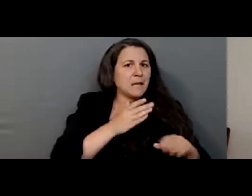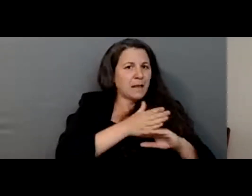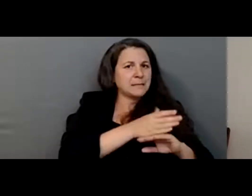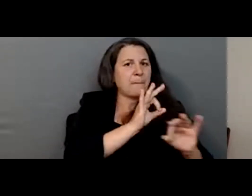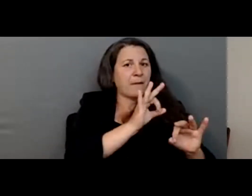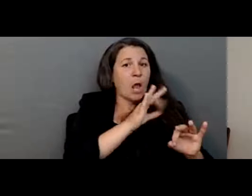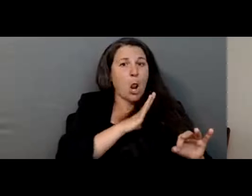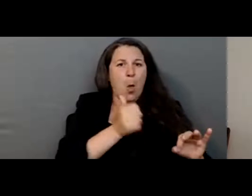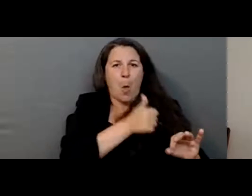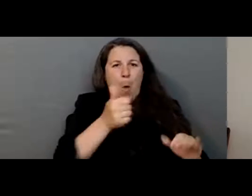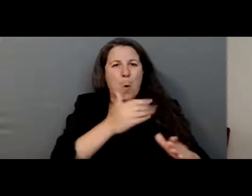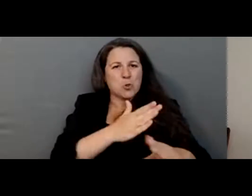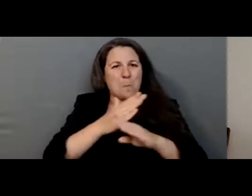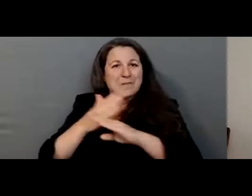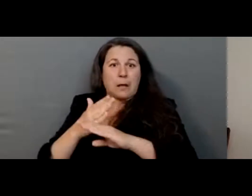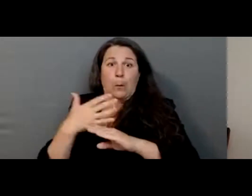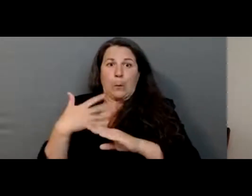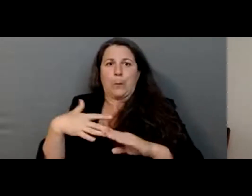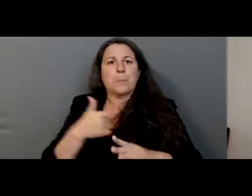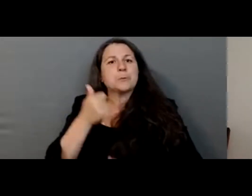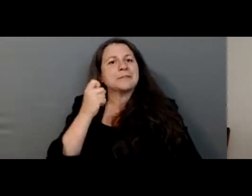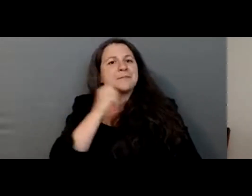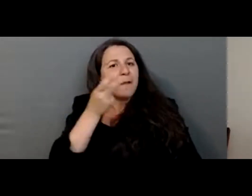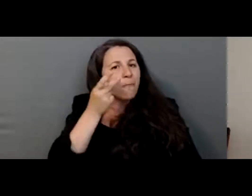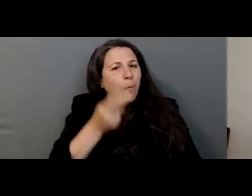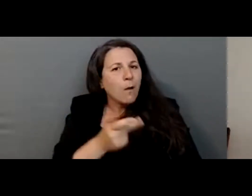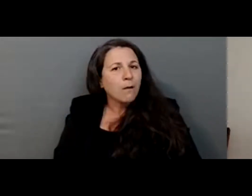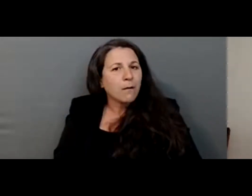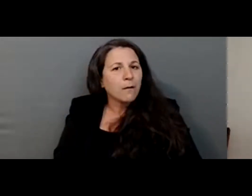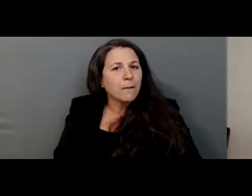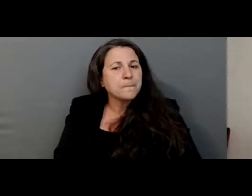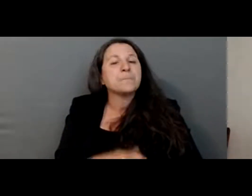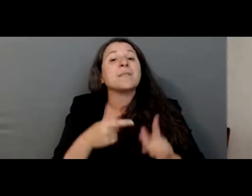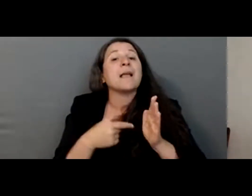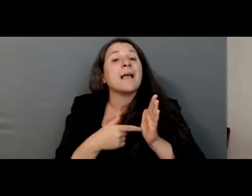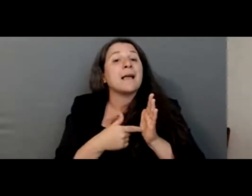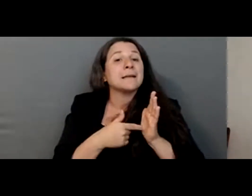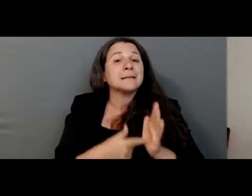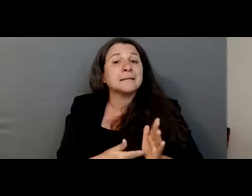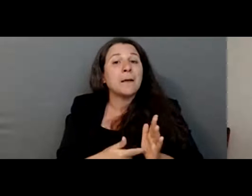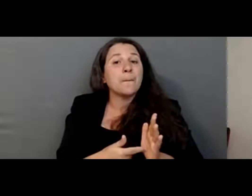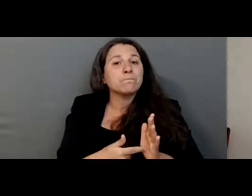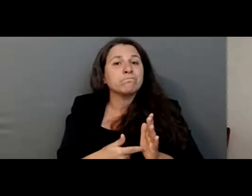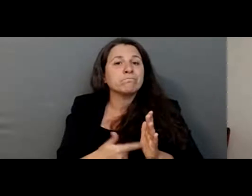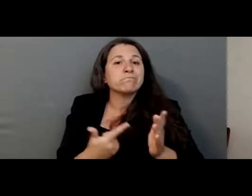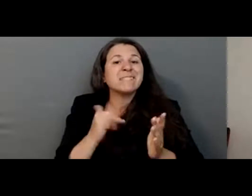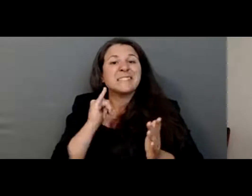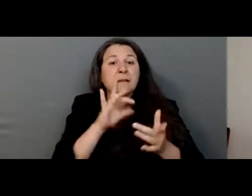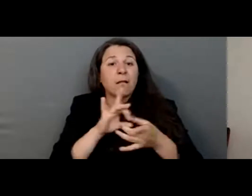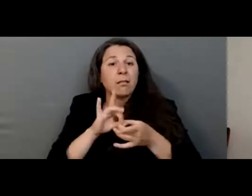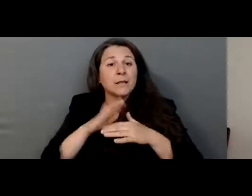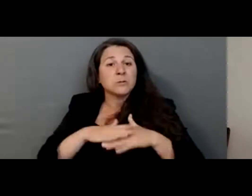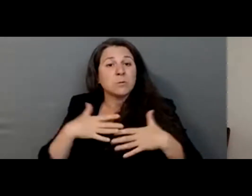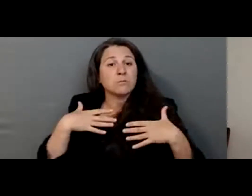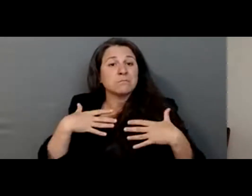difficiles à identifier, notamment lorsqu'il s'agit de problèmes associés à ce qu'on appelle les problèmes de santé mentale ou